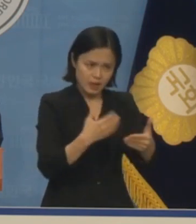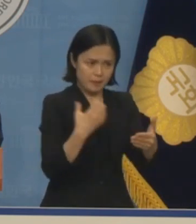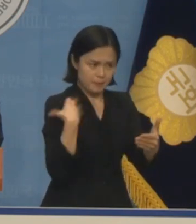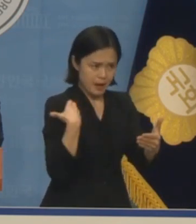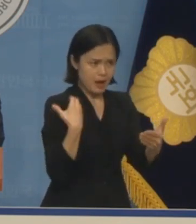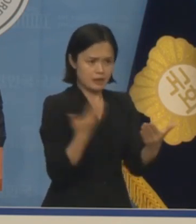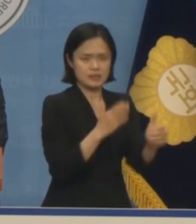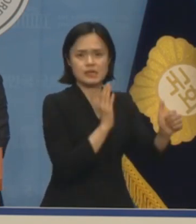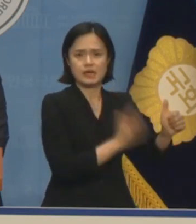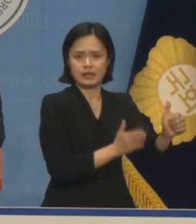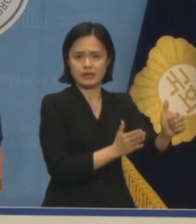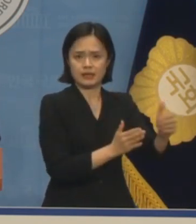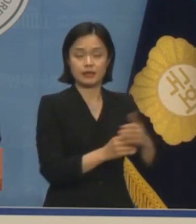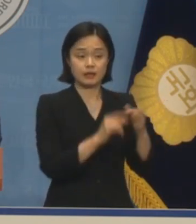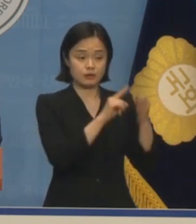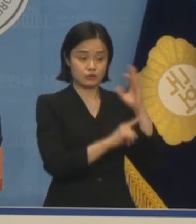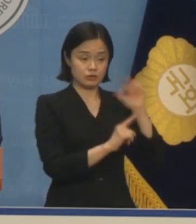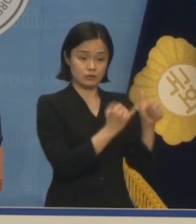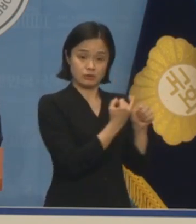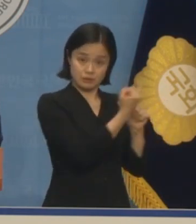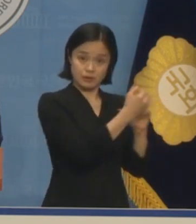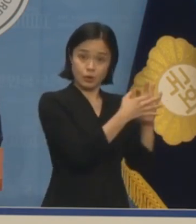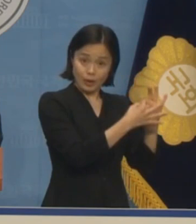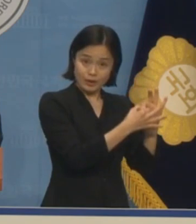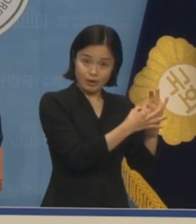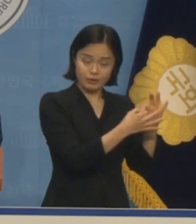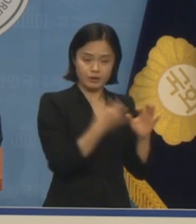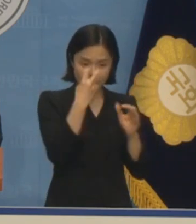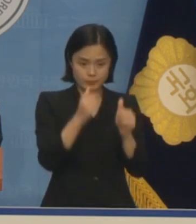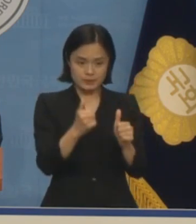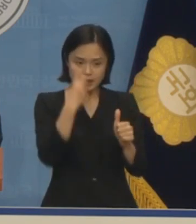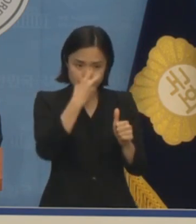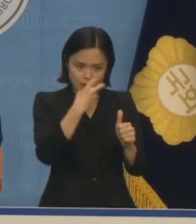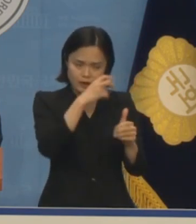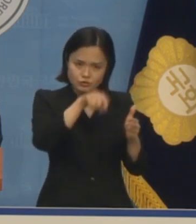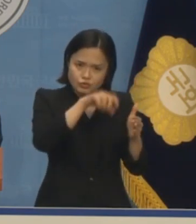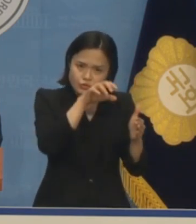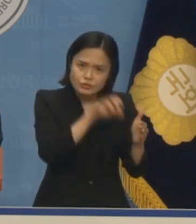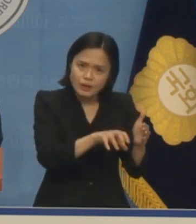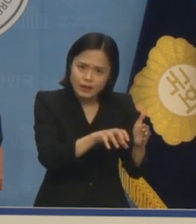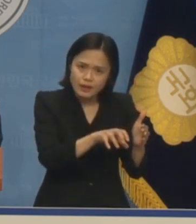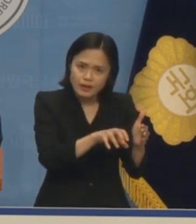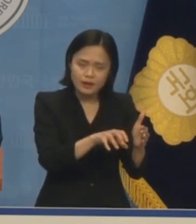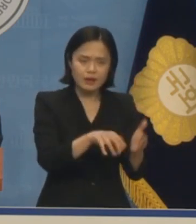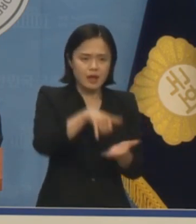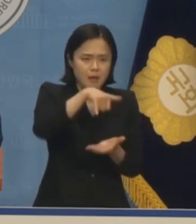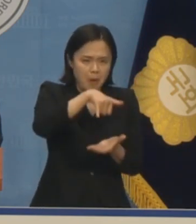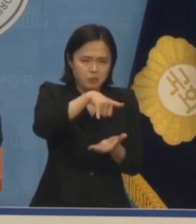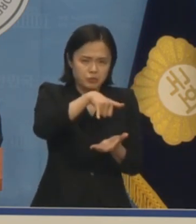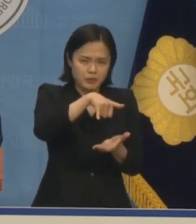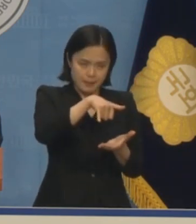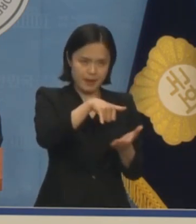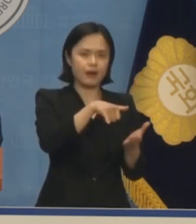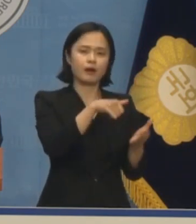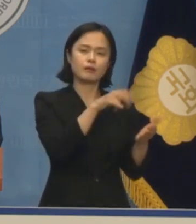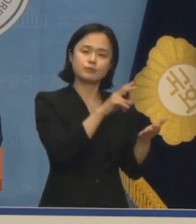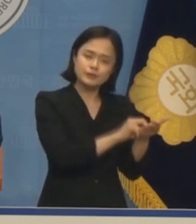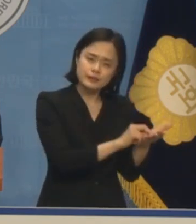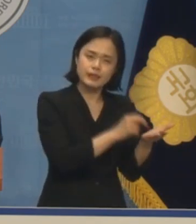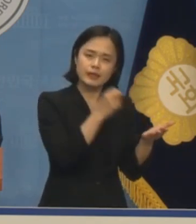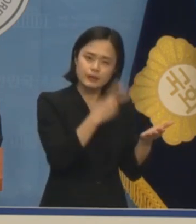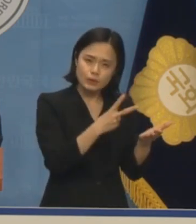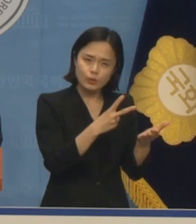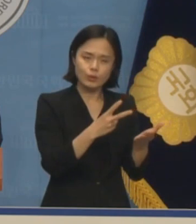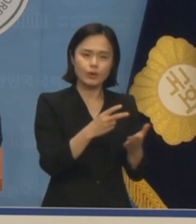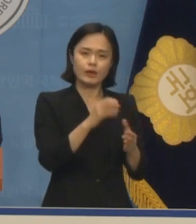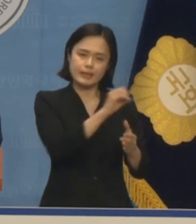현재 김건희 여사와 관련된 검찰의 수사 중 명품 가방 수수 의혹 외에 도이치모터스 주가 조작건과 양평